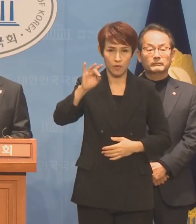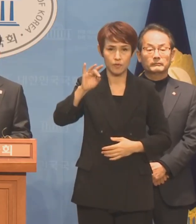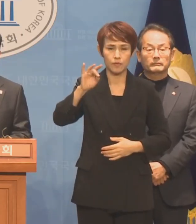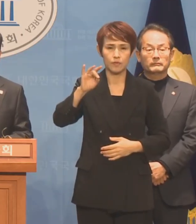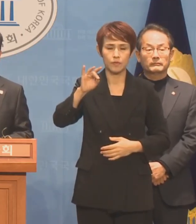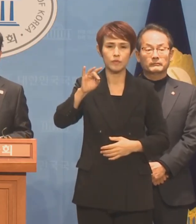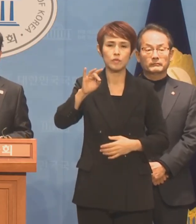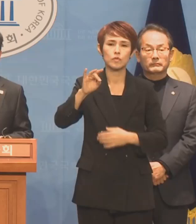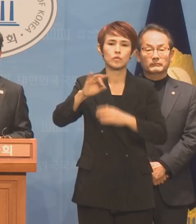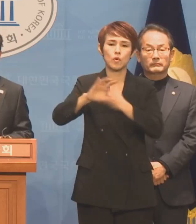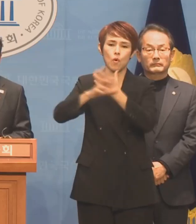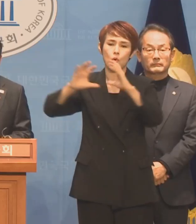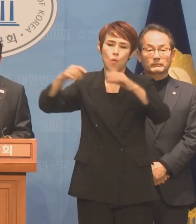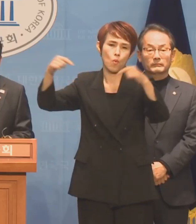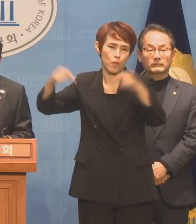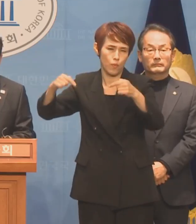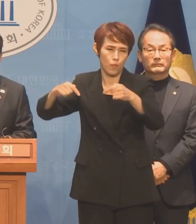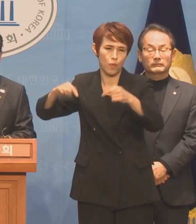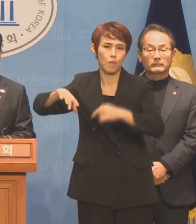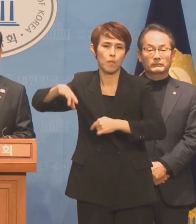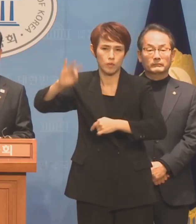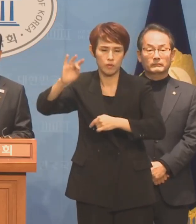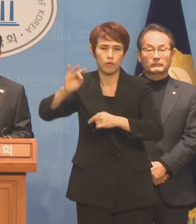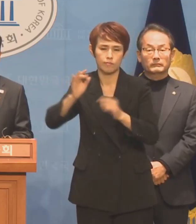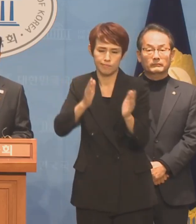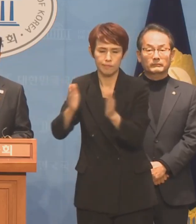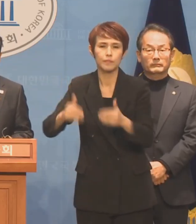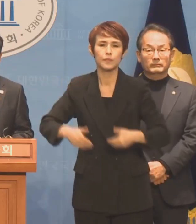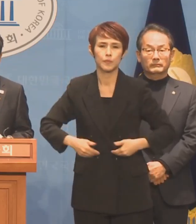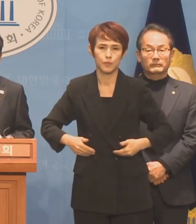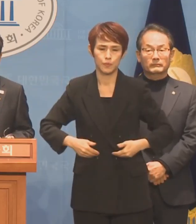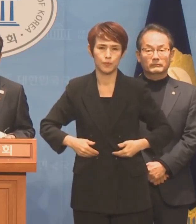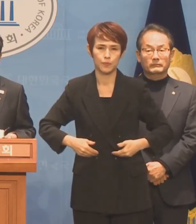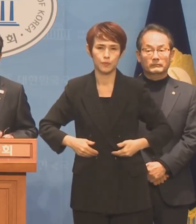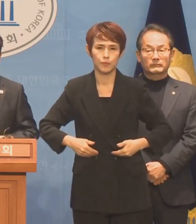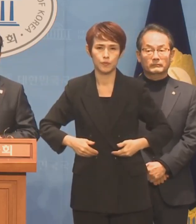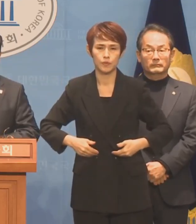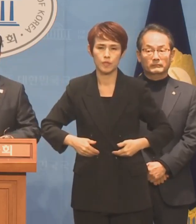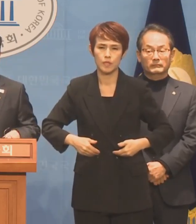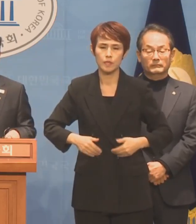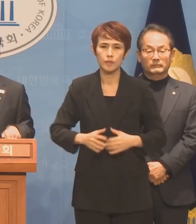통상 애교 전략을 실행해야 합니다.